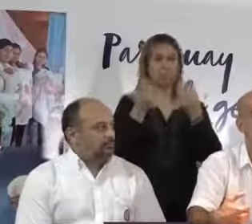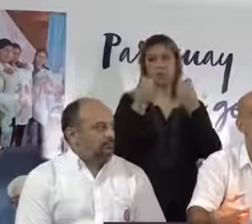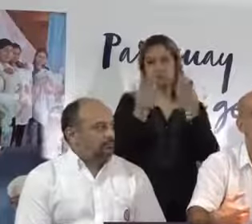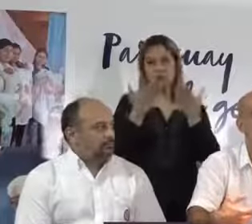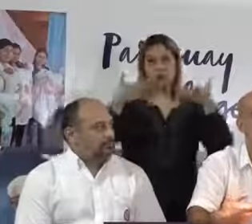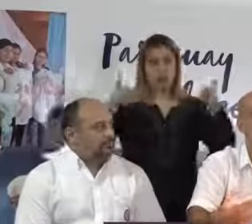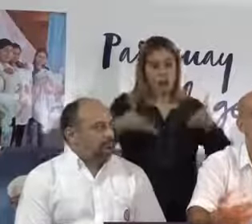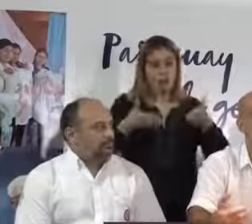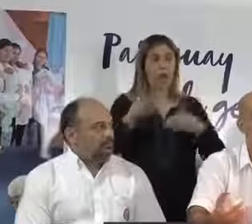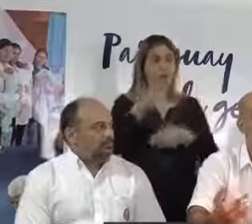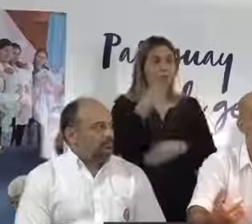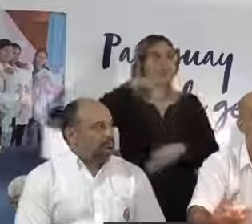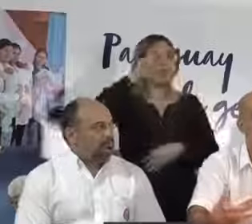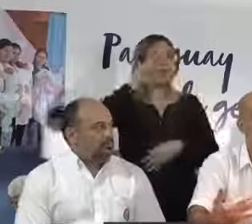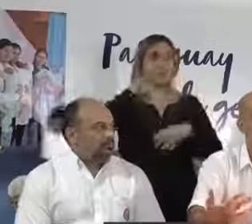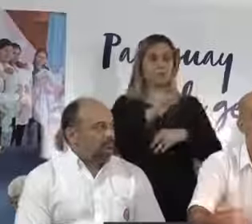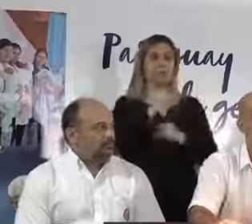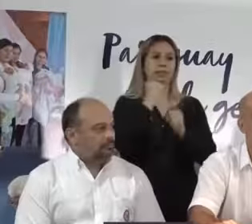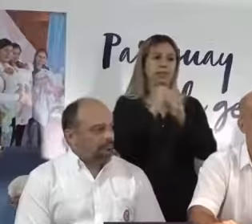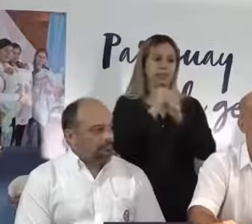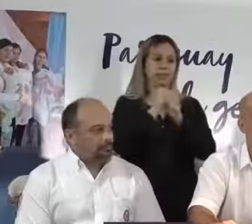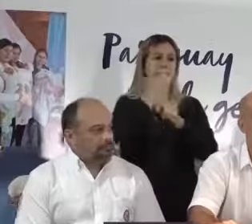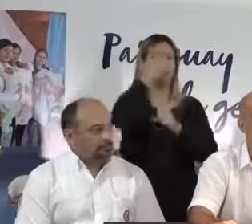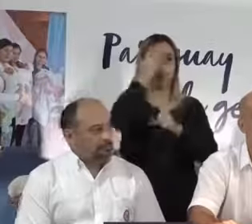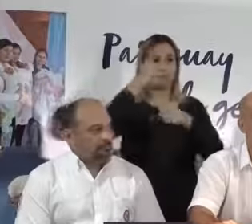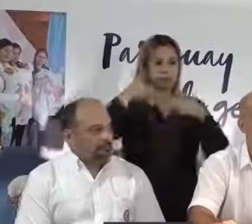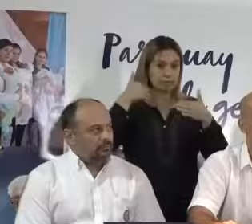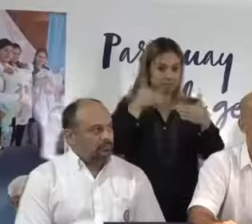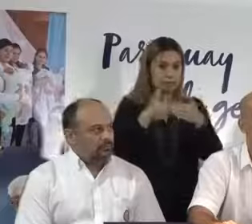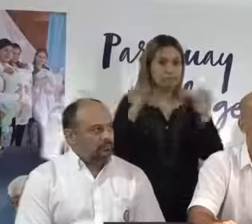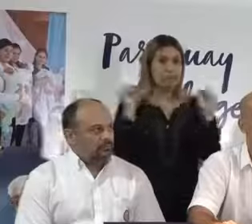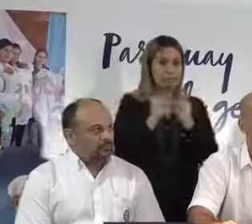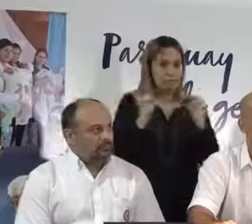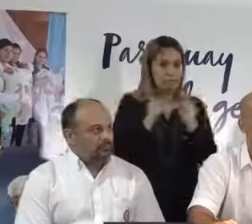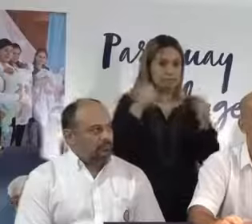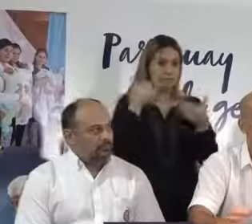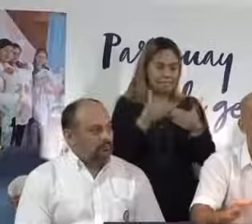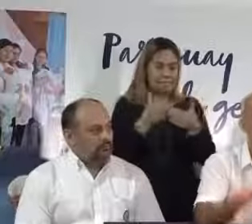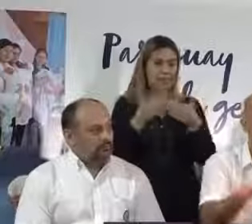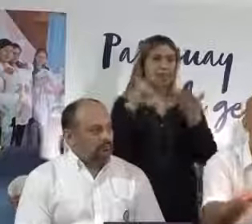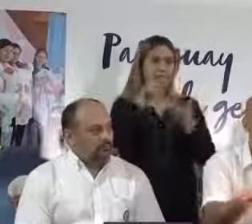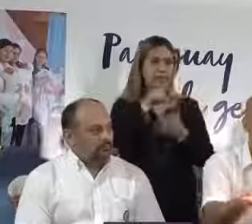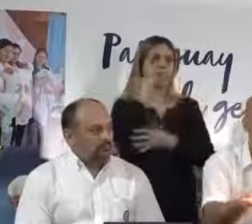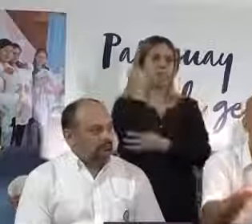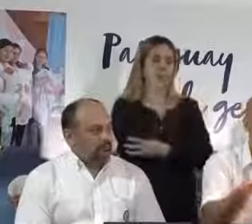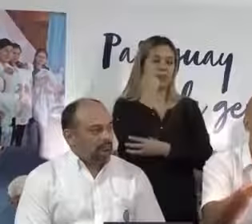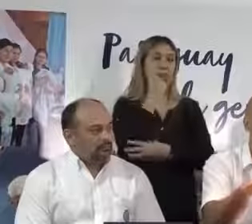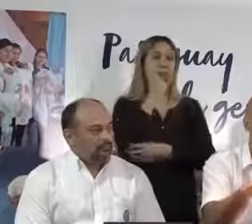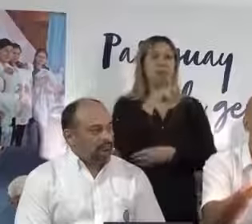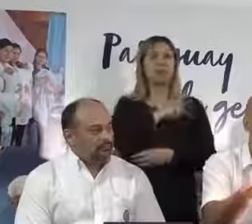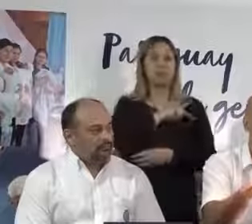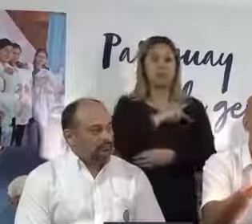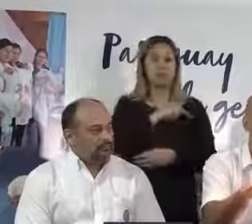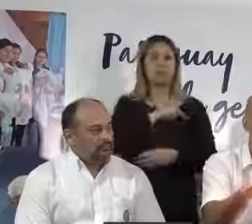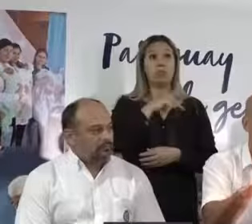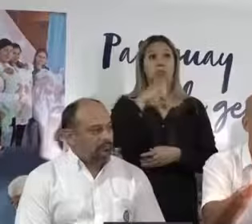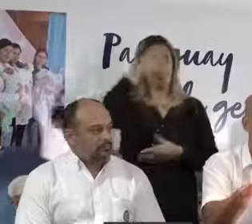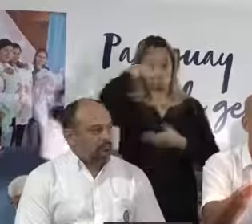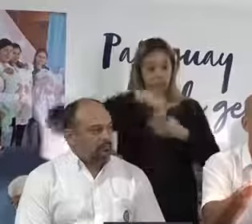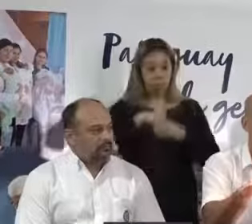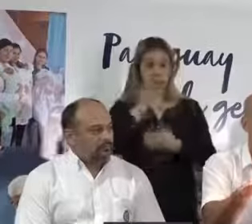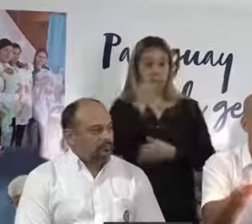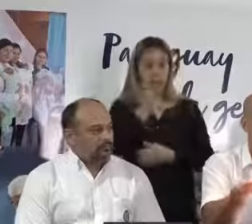momento y sobre todo cuando la estación del invierno se acerque más, es importante que aquellas personas que tengan síntomas